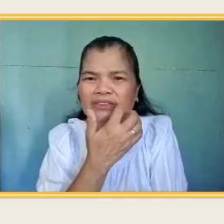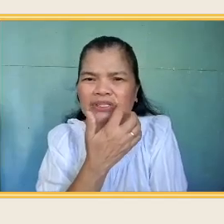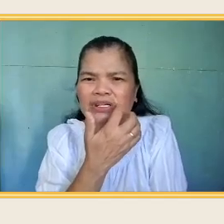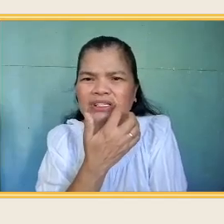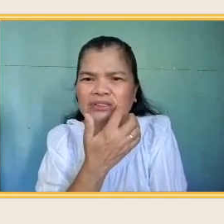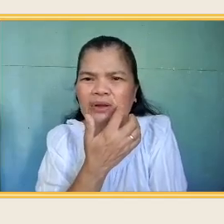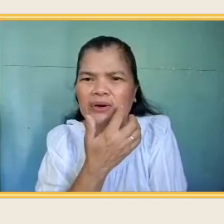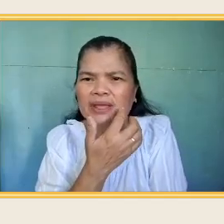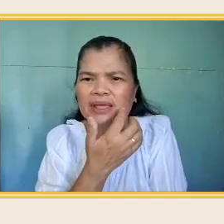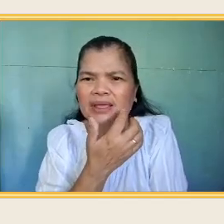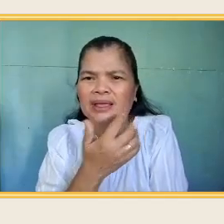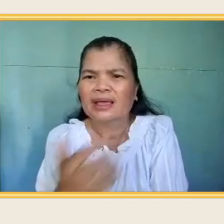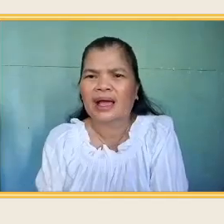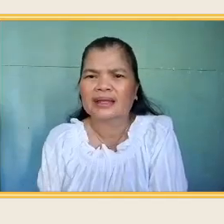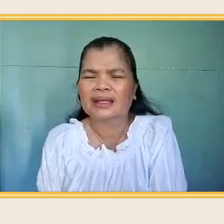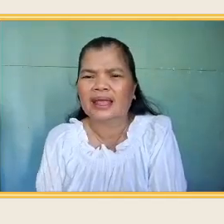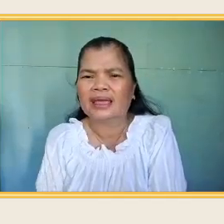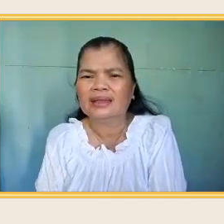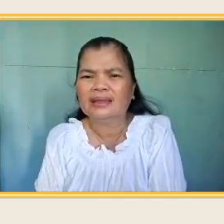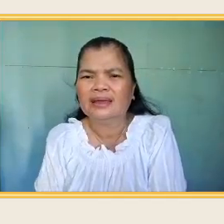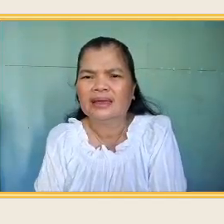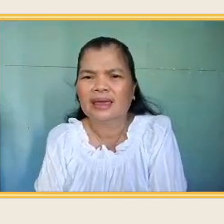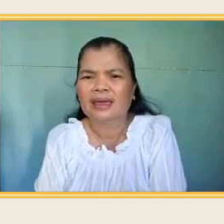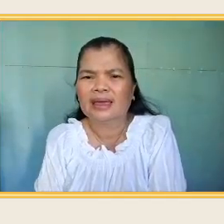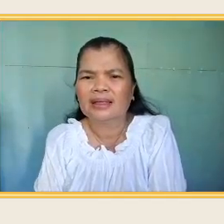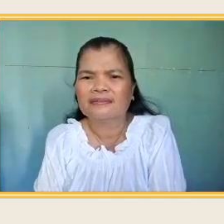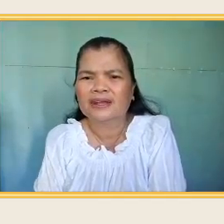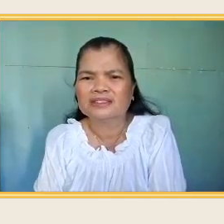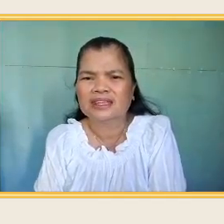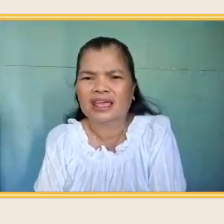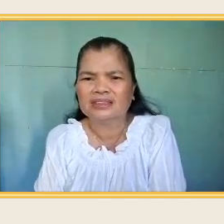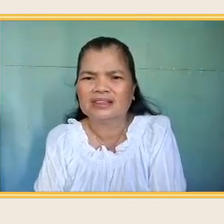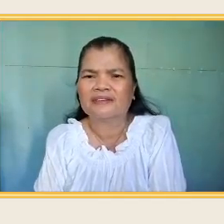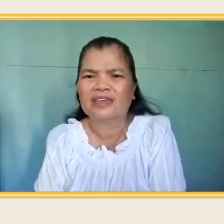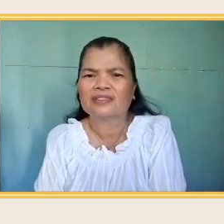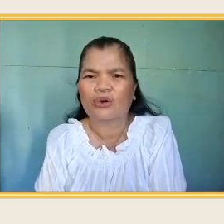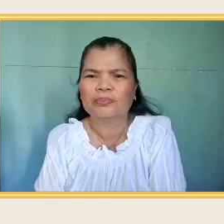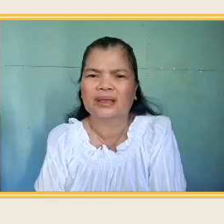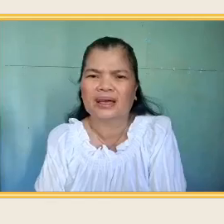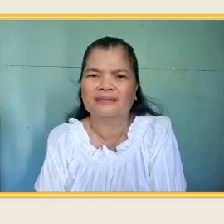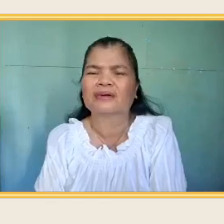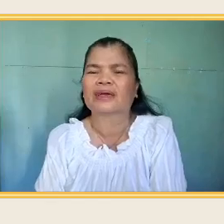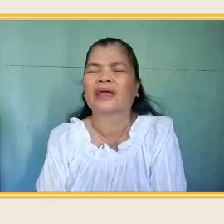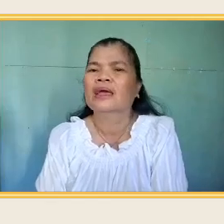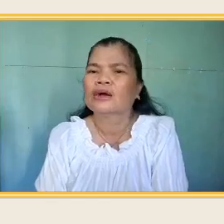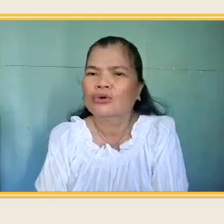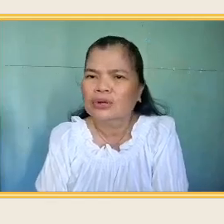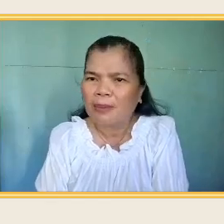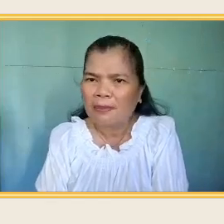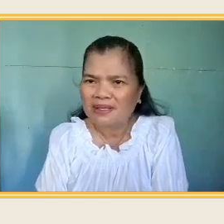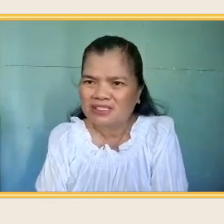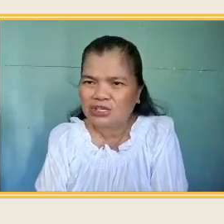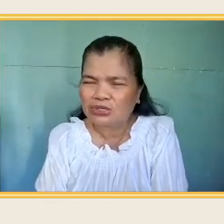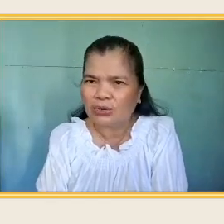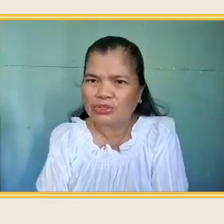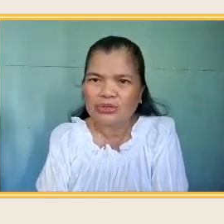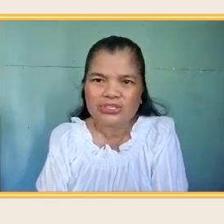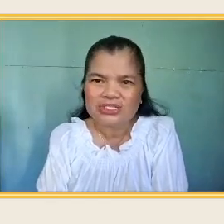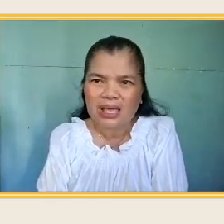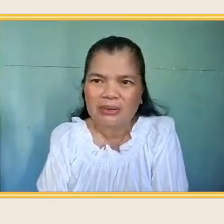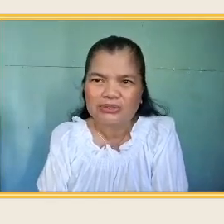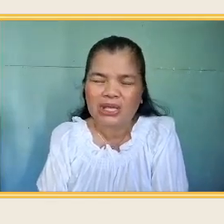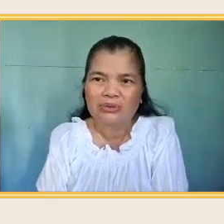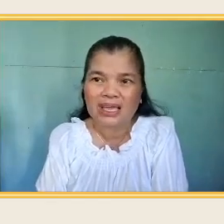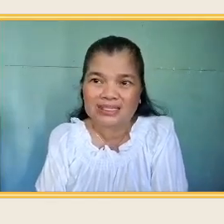Wonderful answers. Glory, Adeline, and Francine Angel, faith, hope, and love. Okay. Kung napapansin nyo, ito